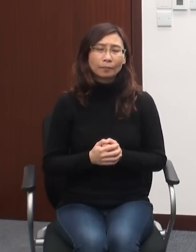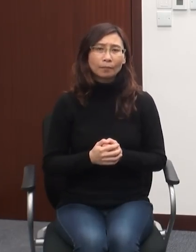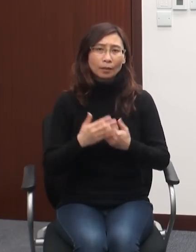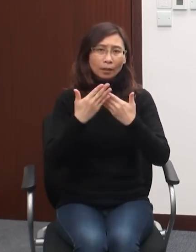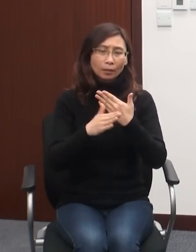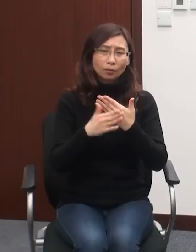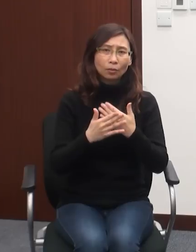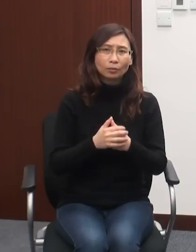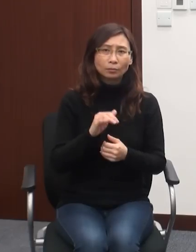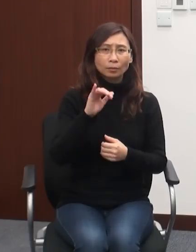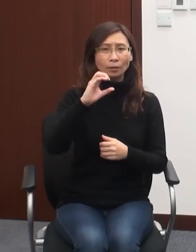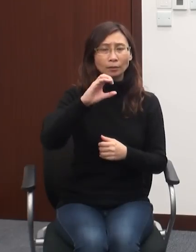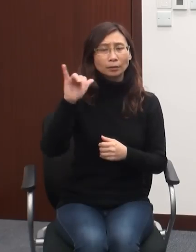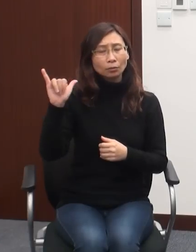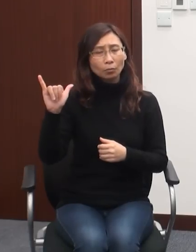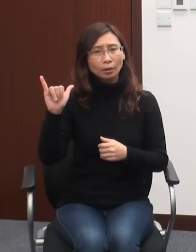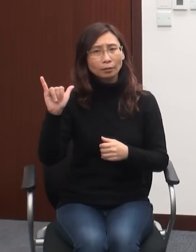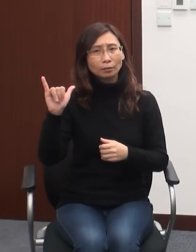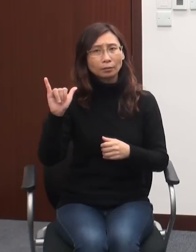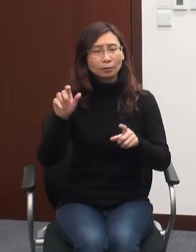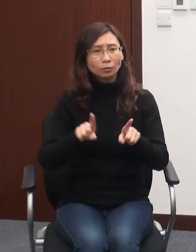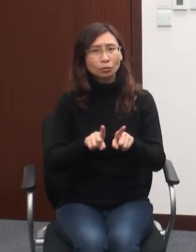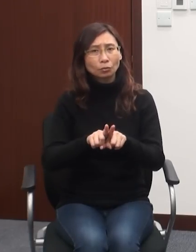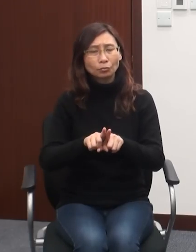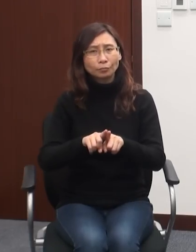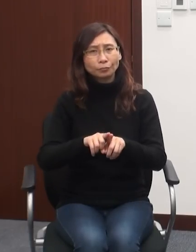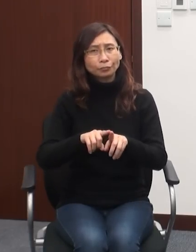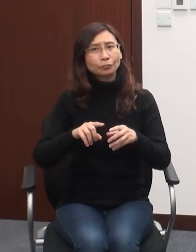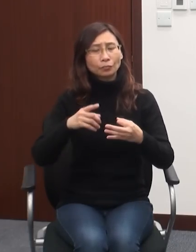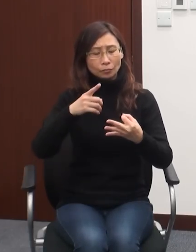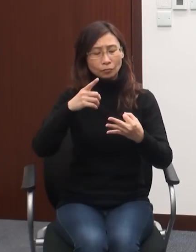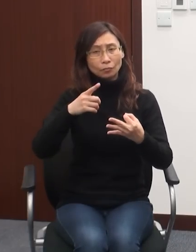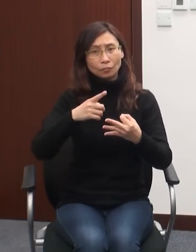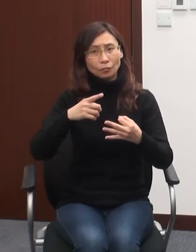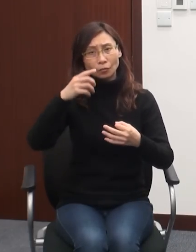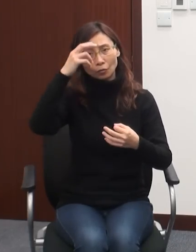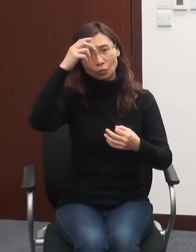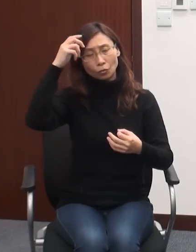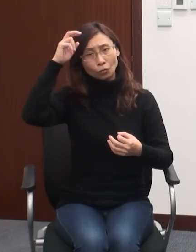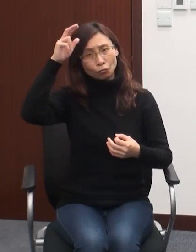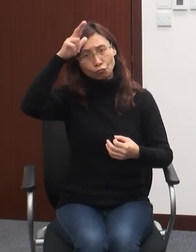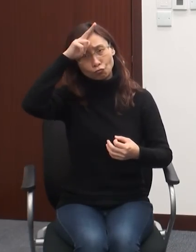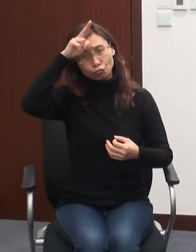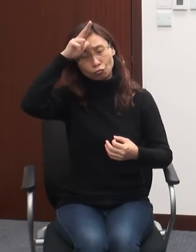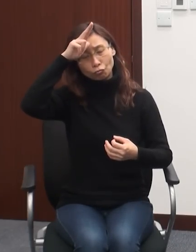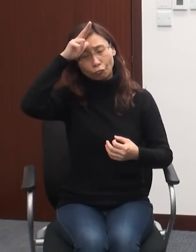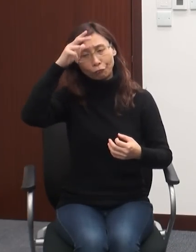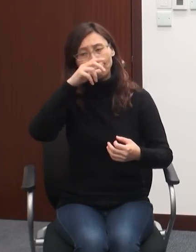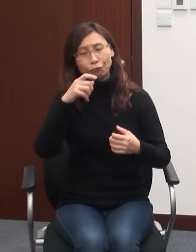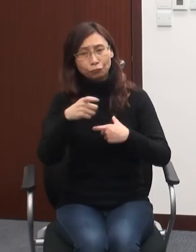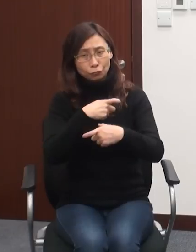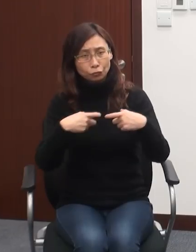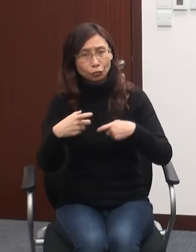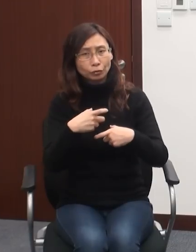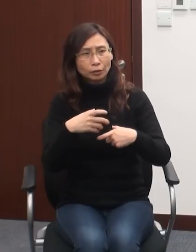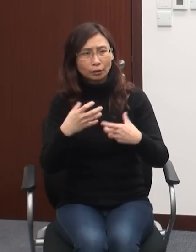就係話。施華亮同埋阿曾俊華係咪有分歧咧？係有啲分歧，但係唔係好大，因為就算梁振英